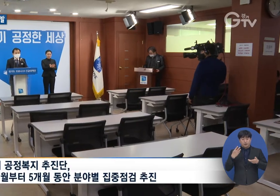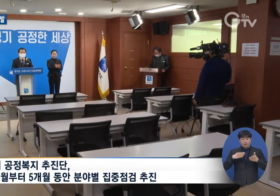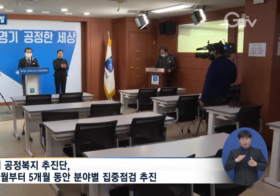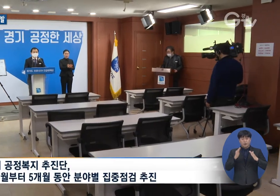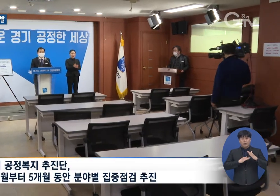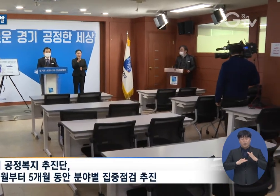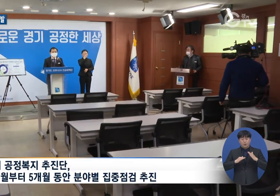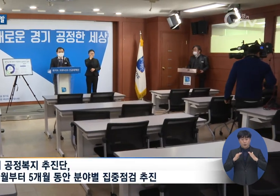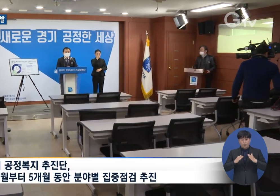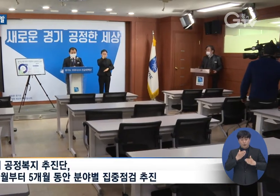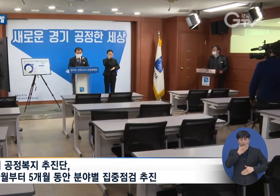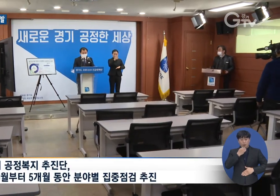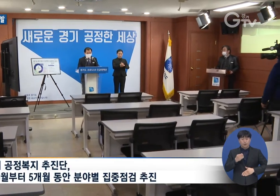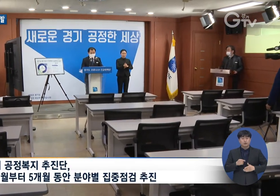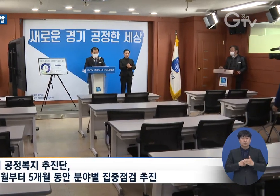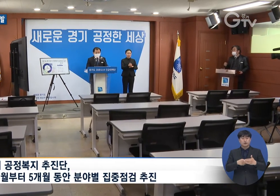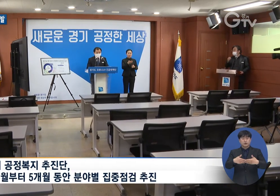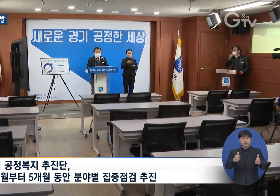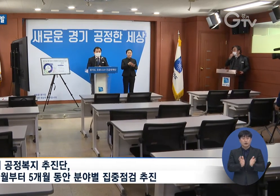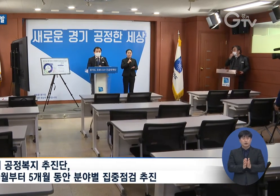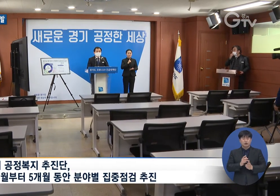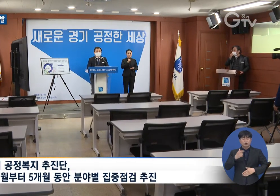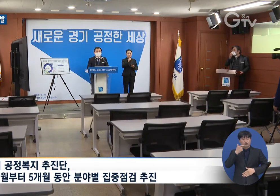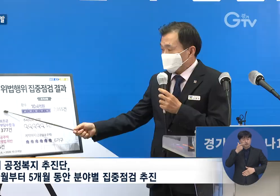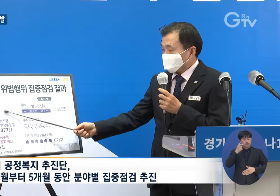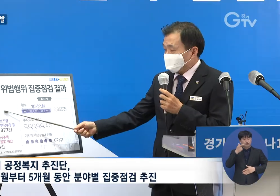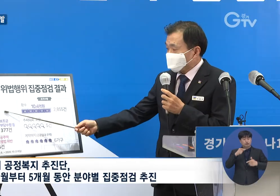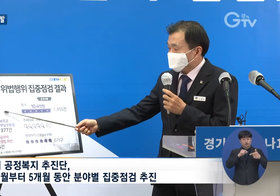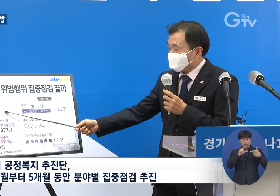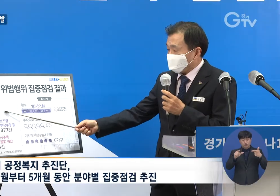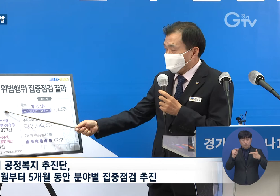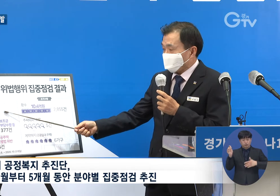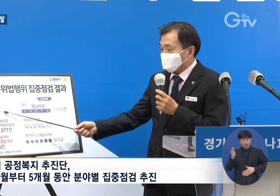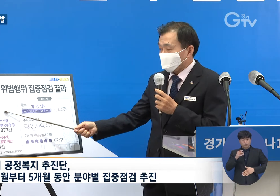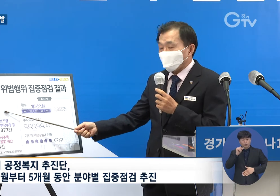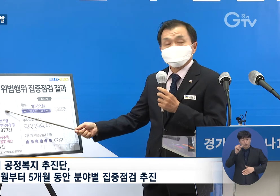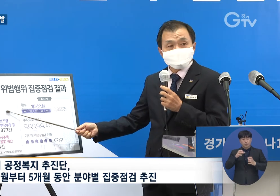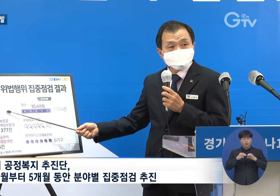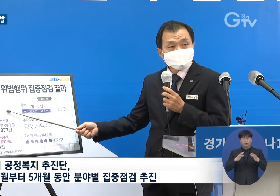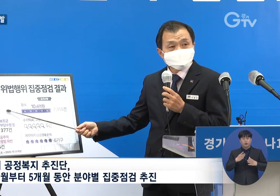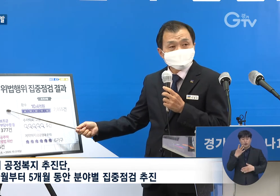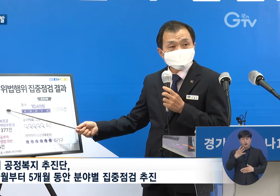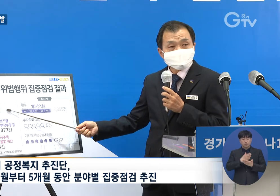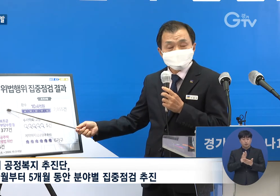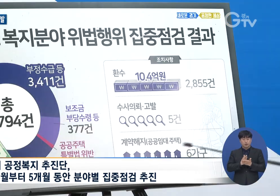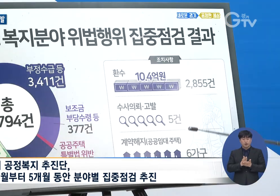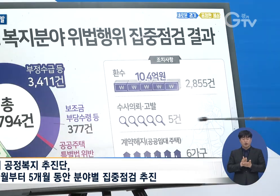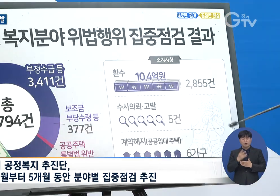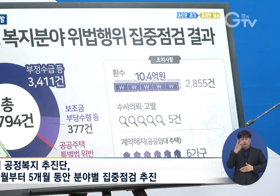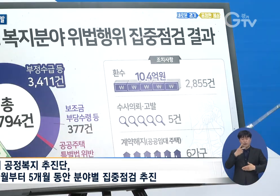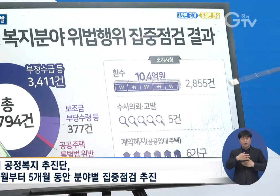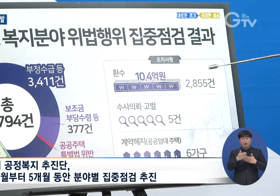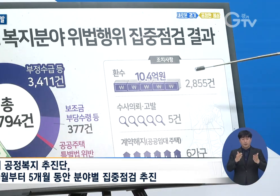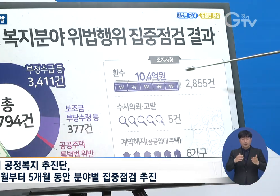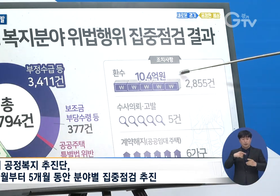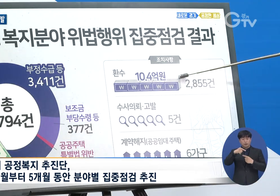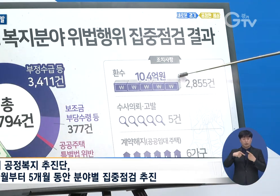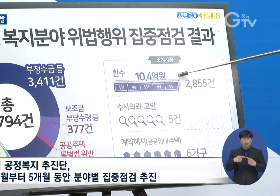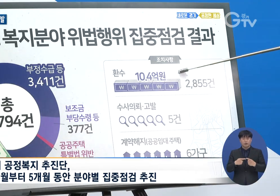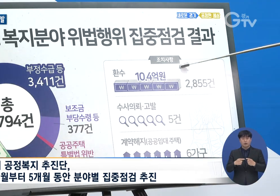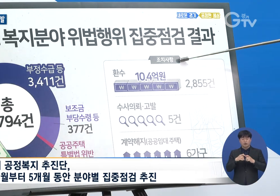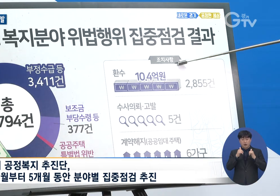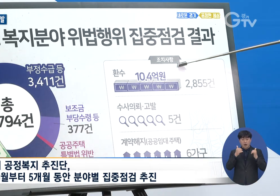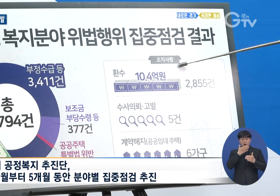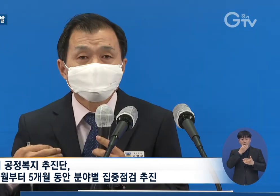경계의 공정 복제 추진단 이 지난 6월부터 5개월간 4개 분야의 점검 반에 운영 사회복지 법인과 시설 207